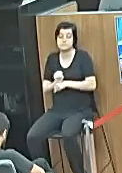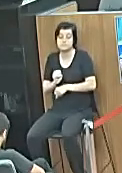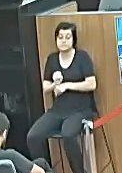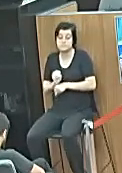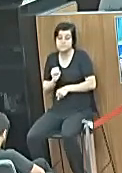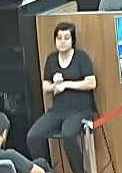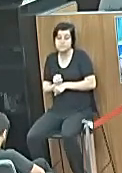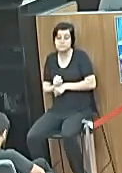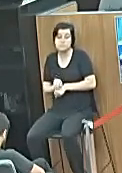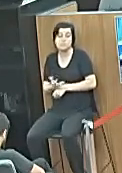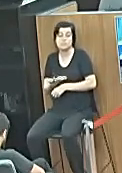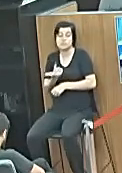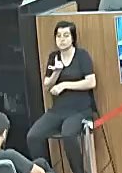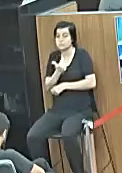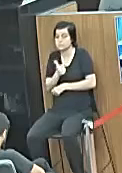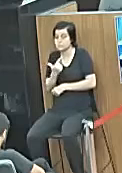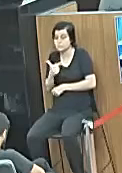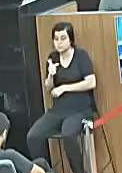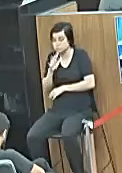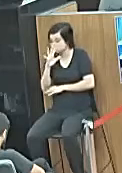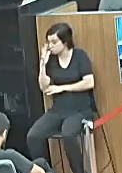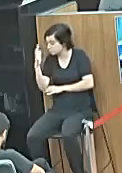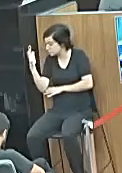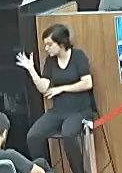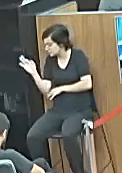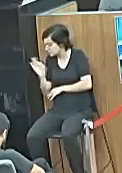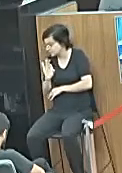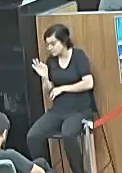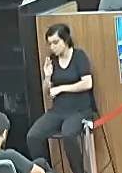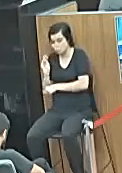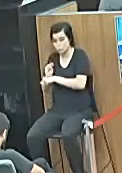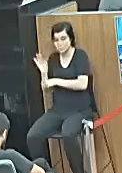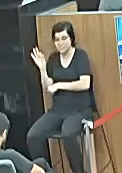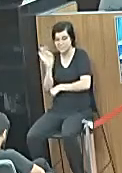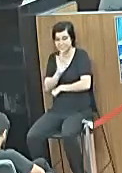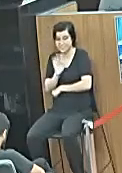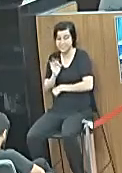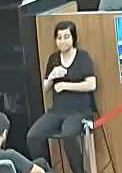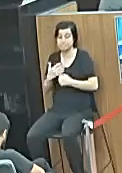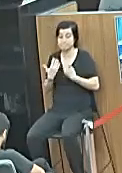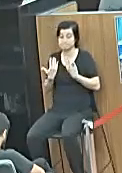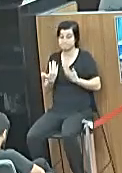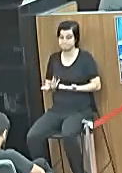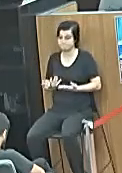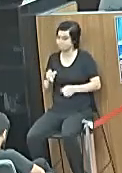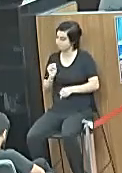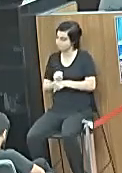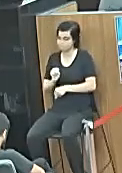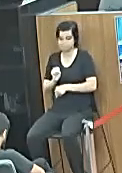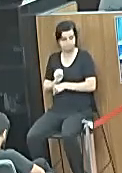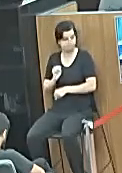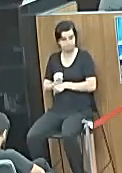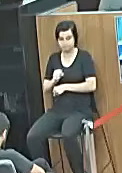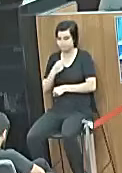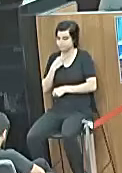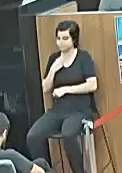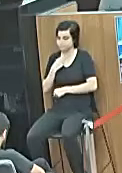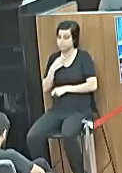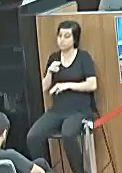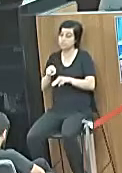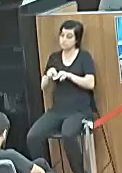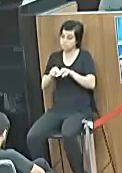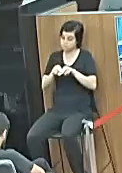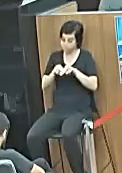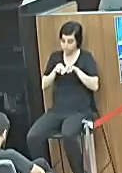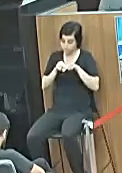até que não tenha mais meio ambiente a preservar o nosso estado pois é não dá pra esperar exatamente por essa